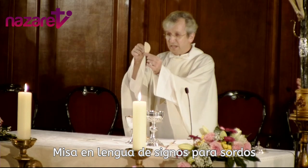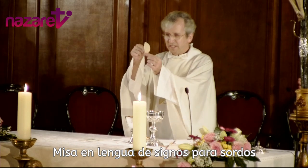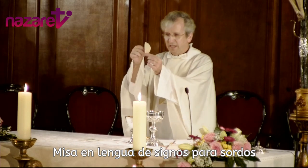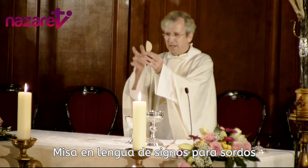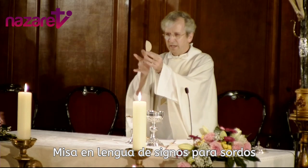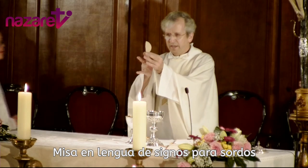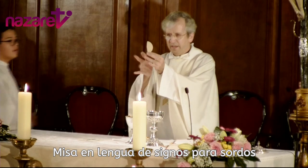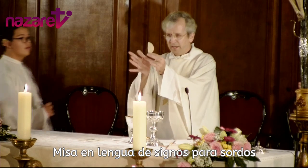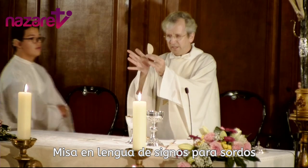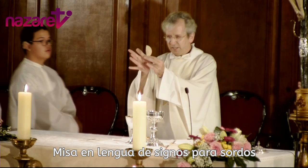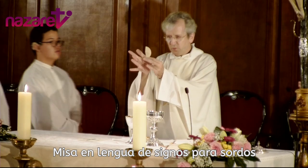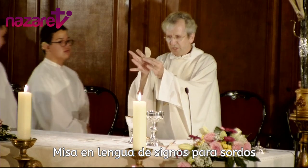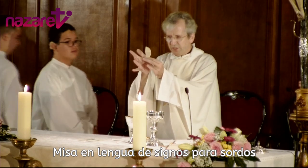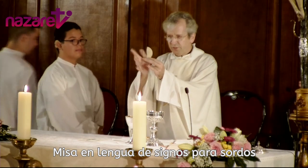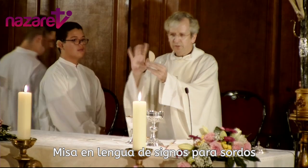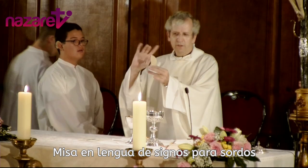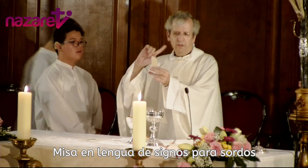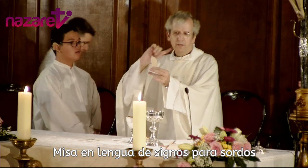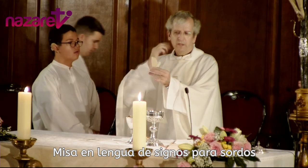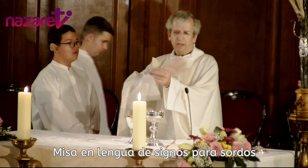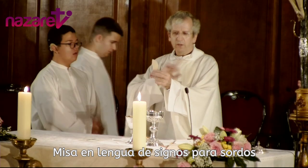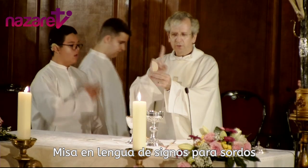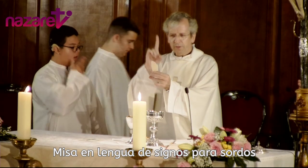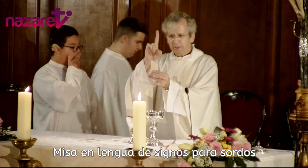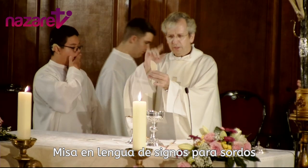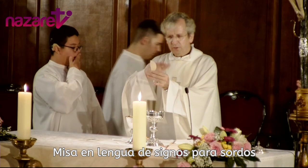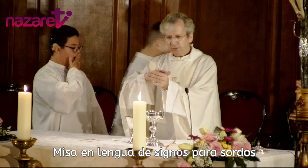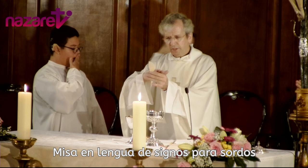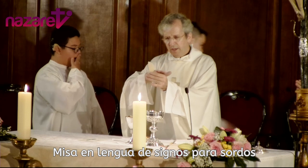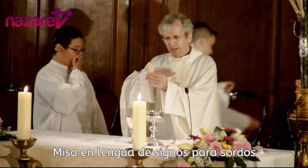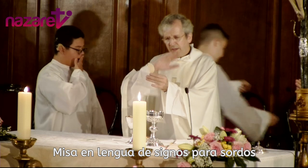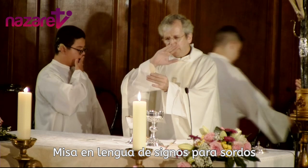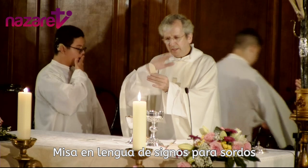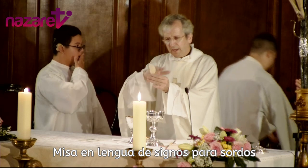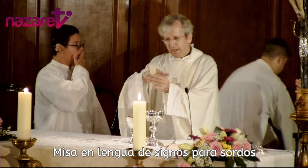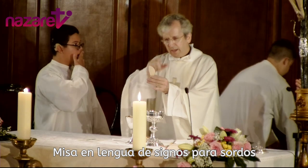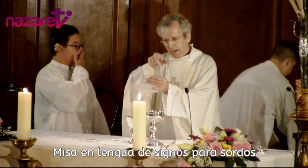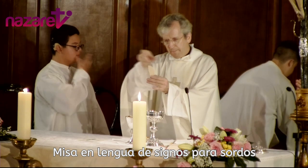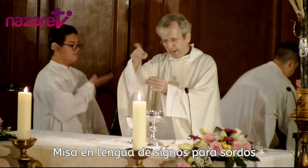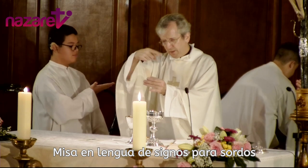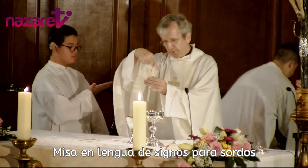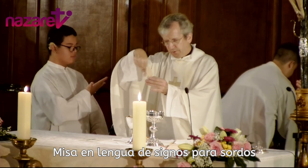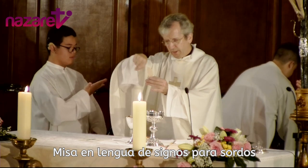Este es Jesucristo, el Cordero de Dios, que quita el pecado del